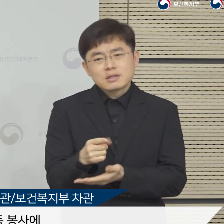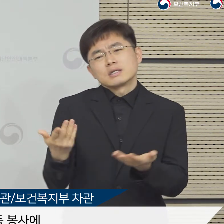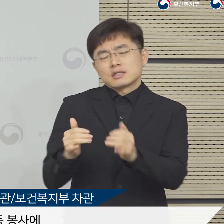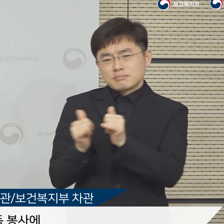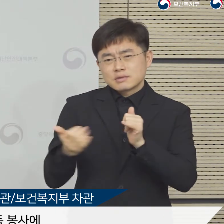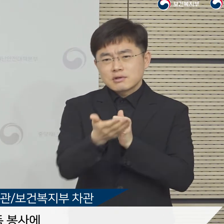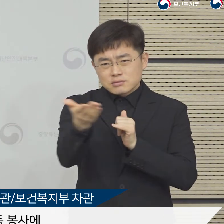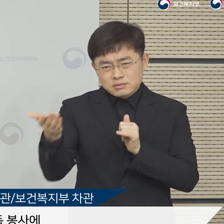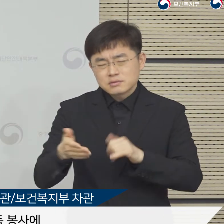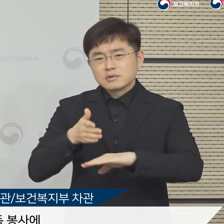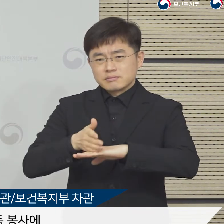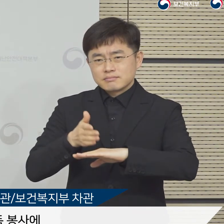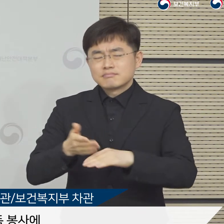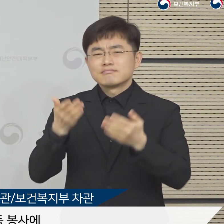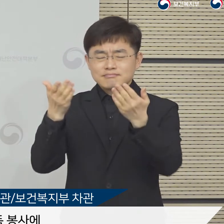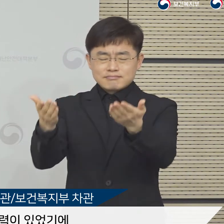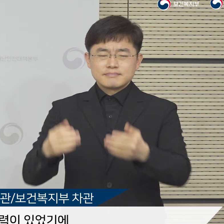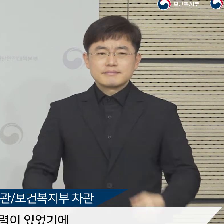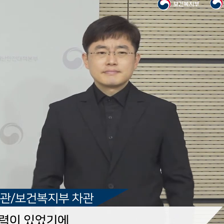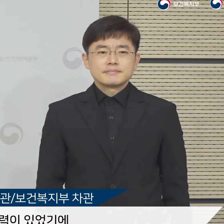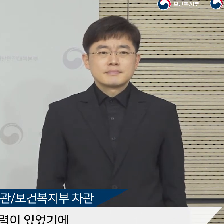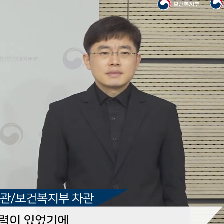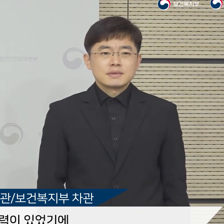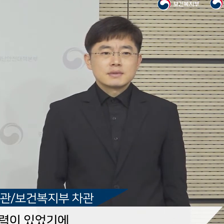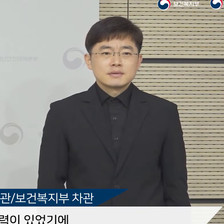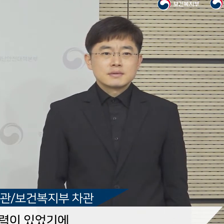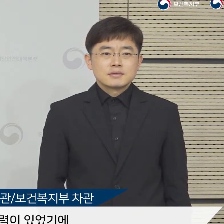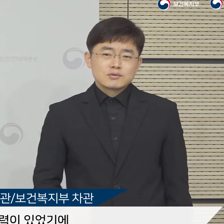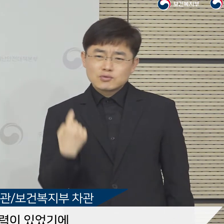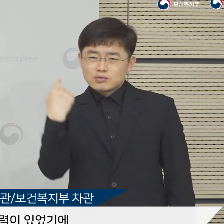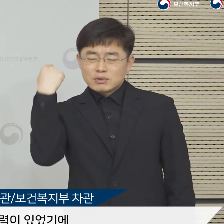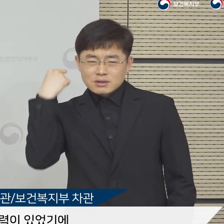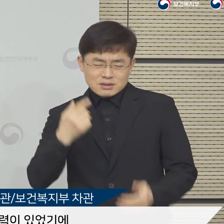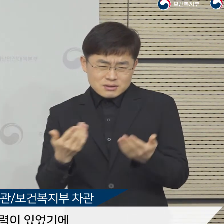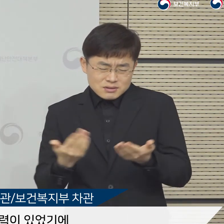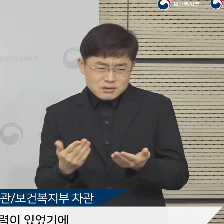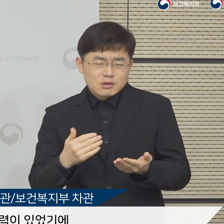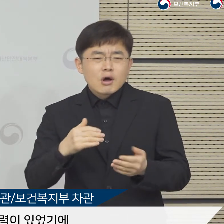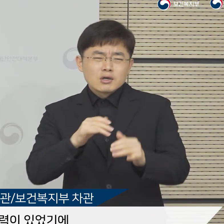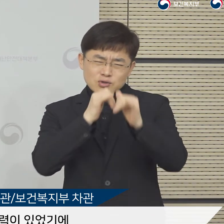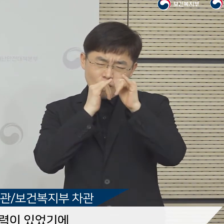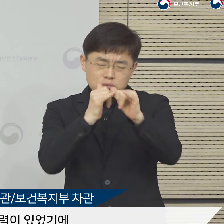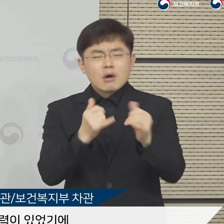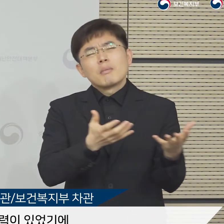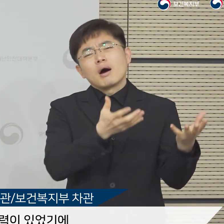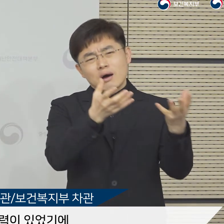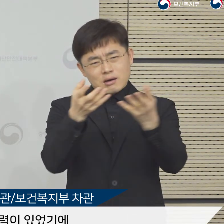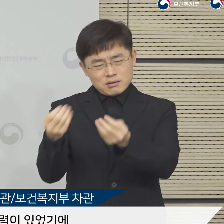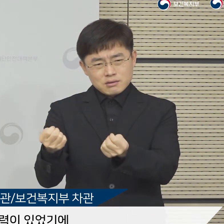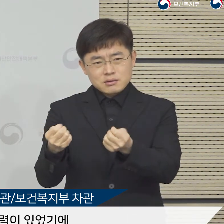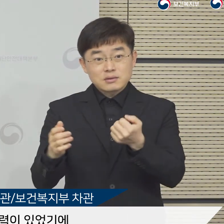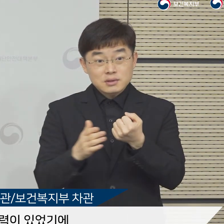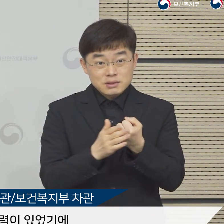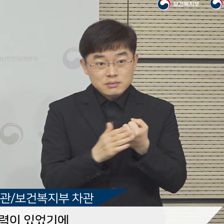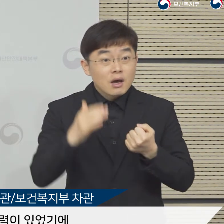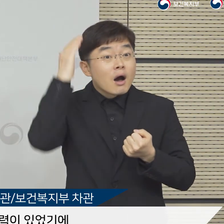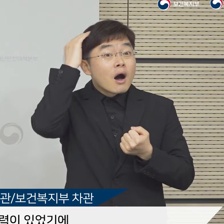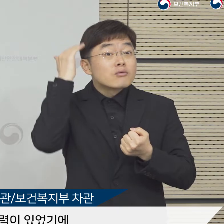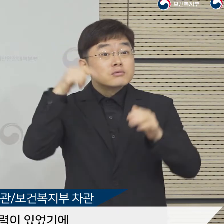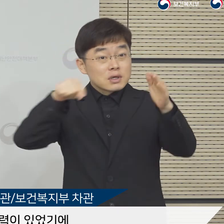방역업체 관계자분들까지 이루 헤아릴 수 없는 많은 분들의 헌신과 협력이 있었기에